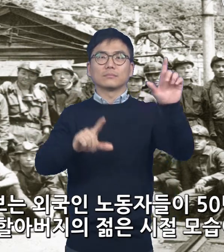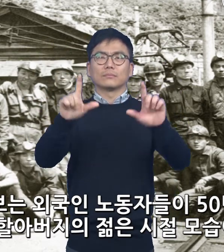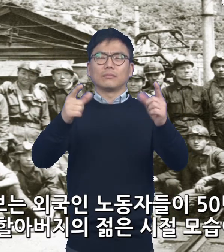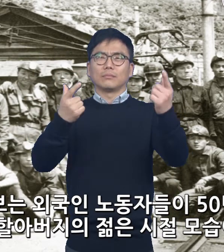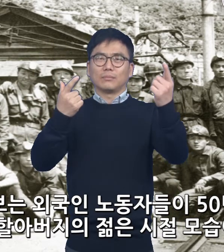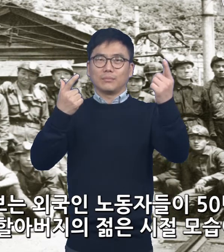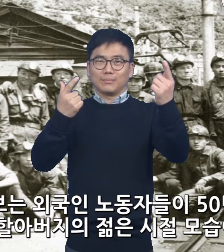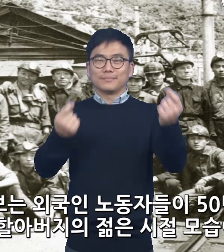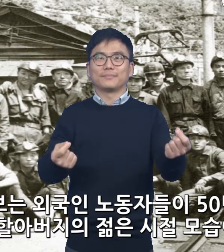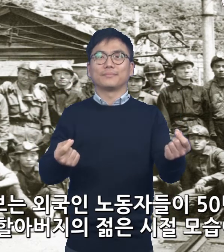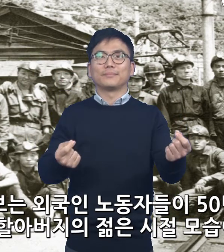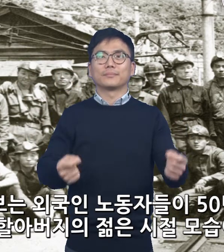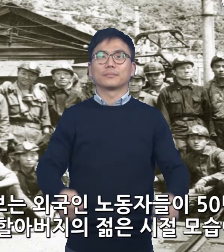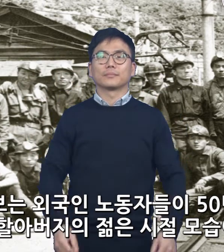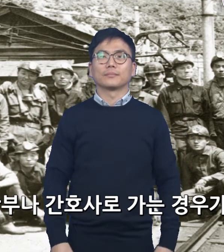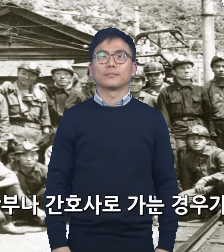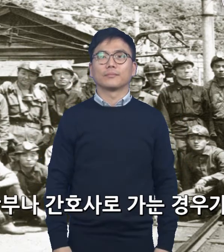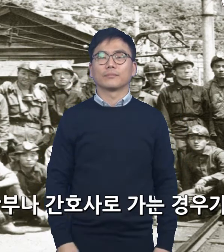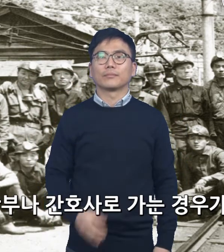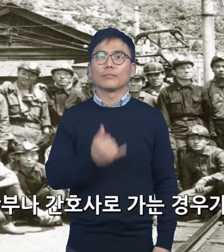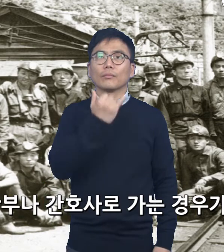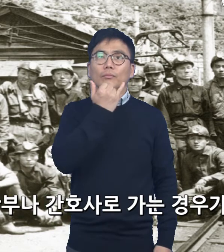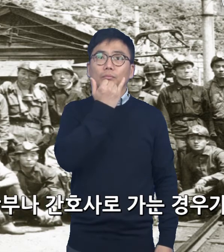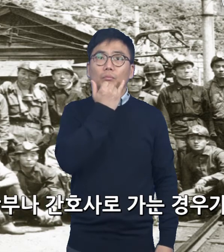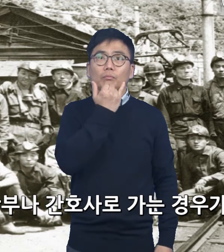젊은 시절 모습이기도 합니다.